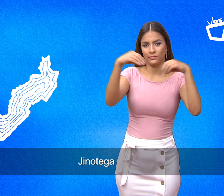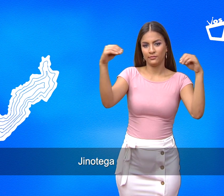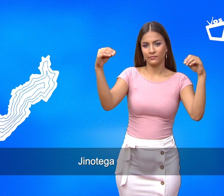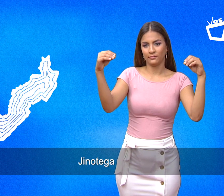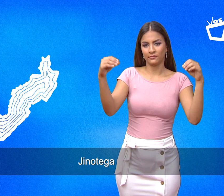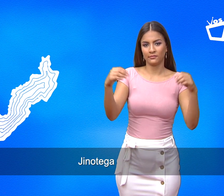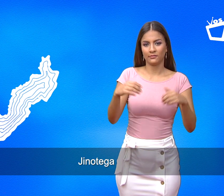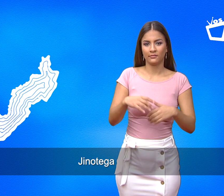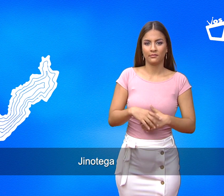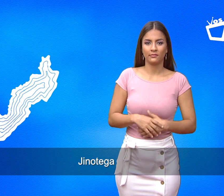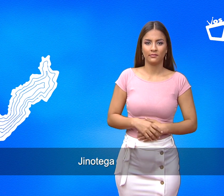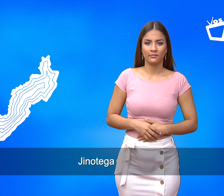y no tenga